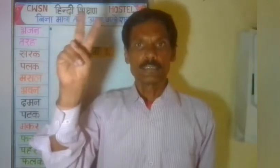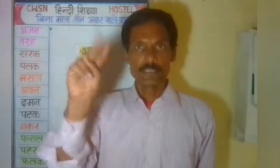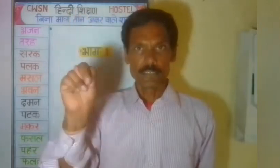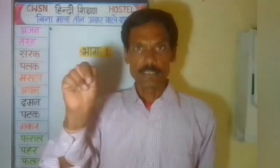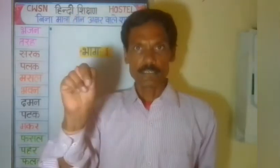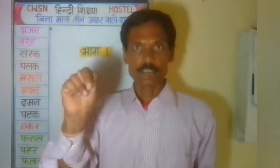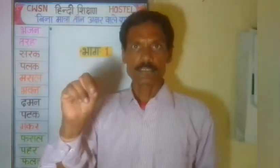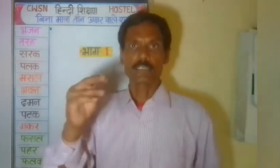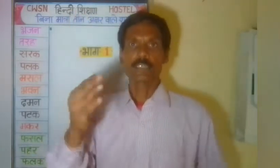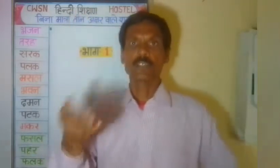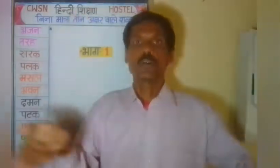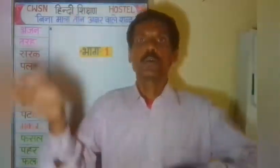भवन,